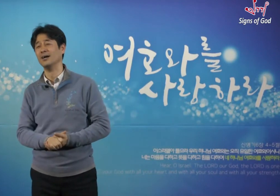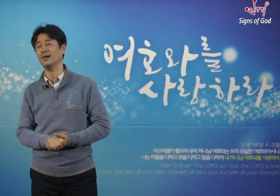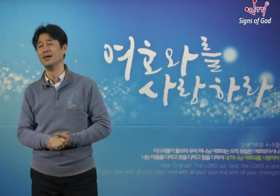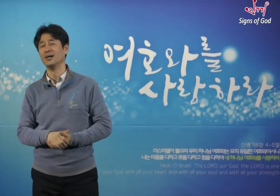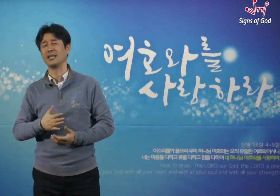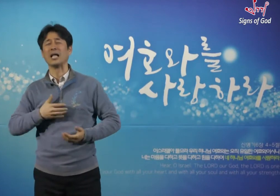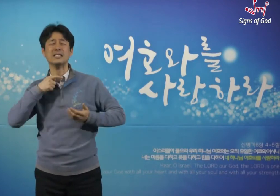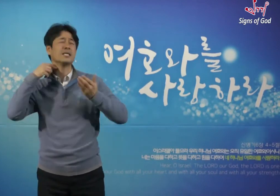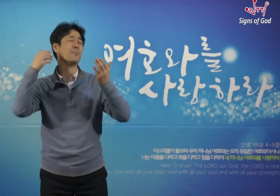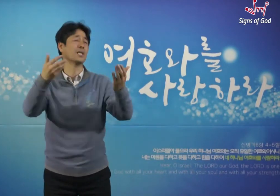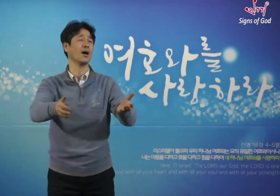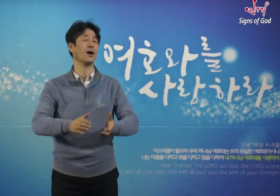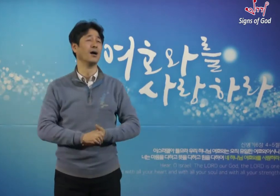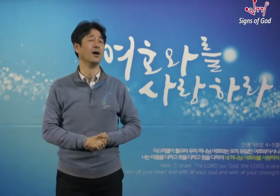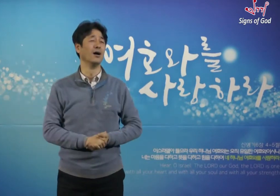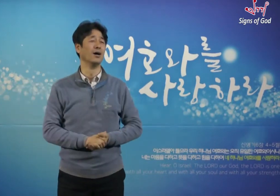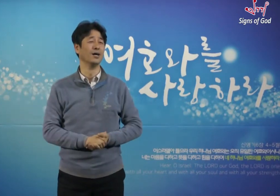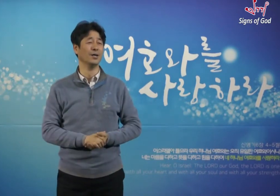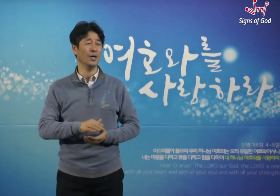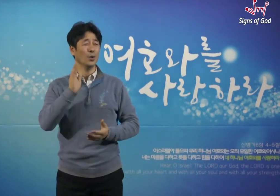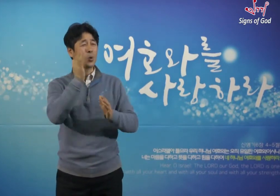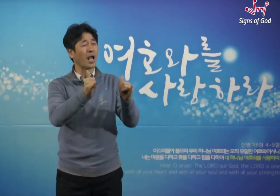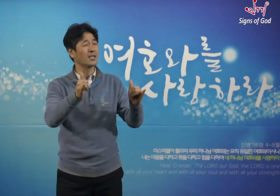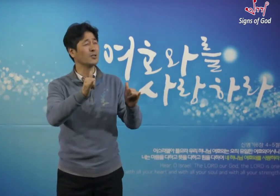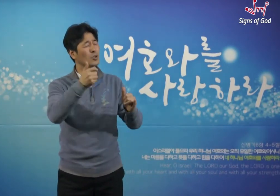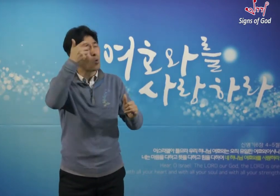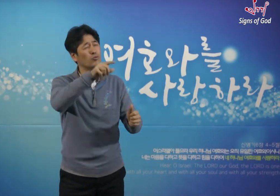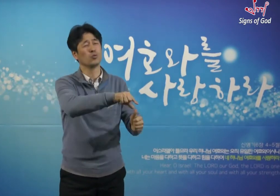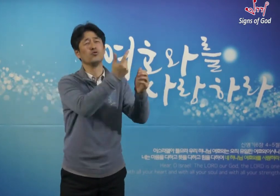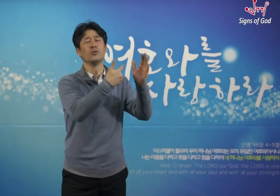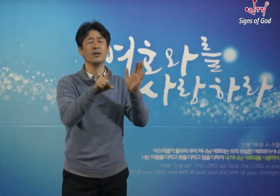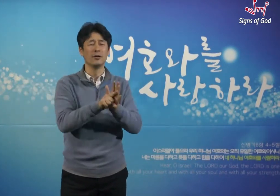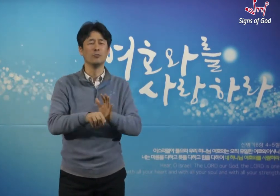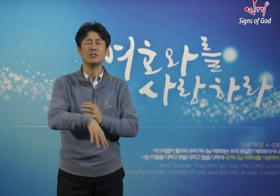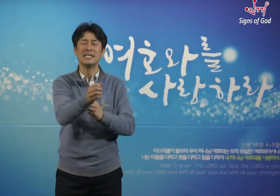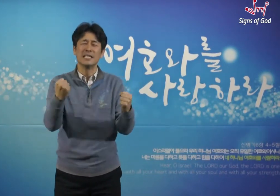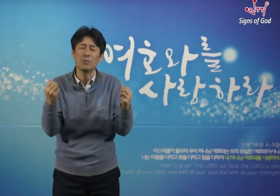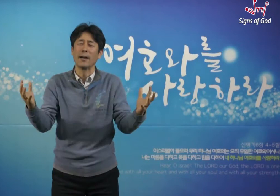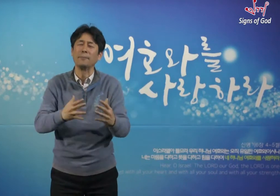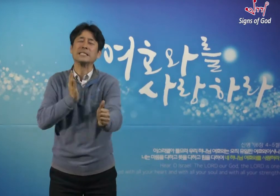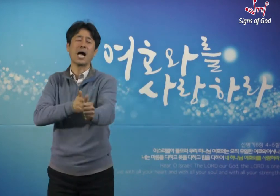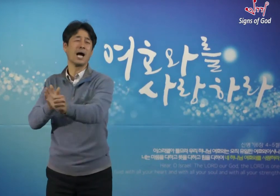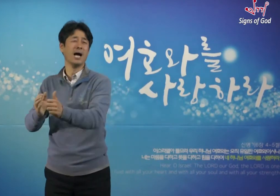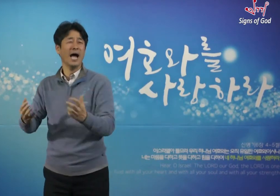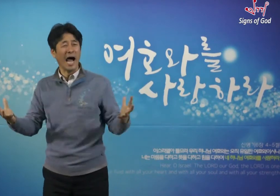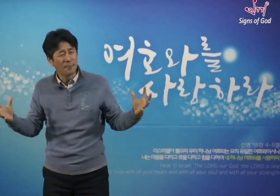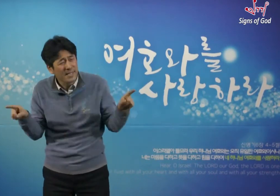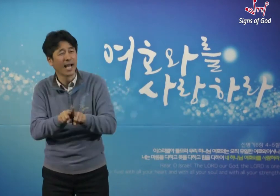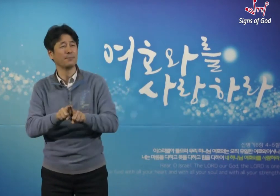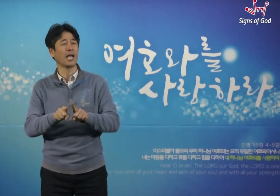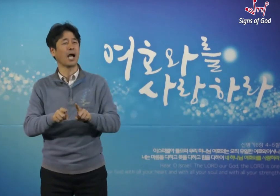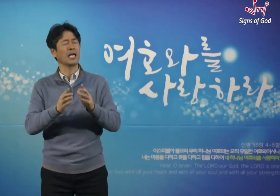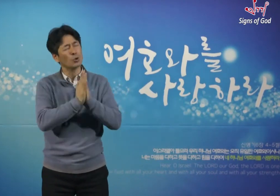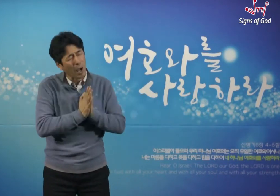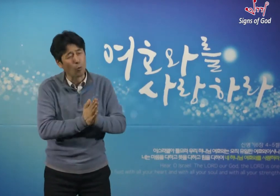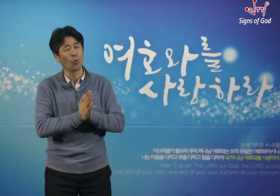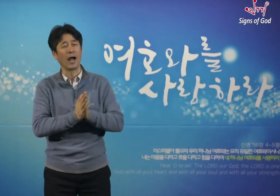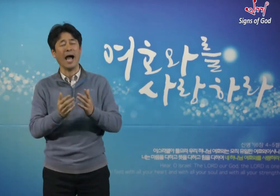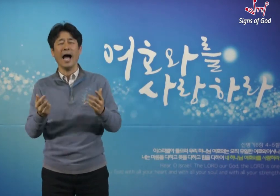아닙니다. 나는 지금 봉사하고 있습니다. 동아의 영혼을 위해서 우리 하나님의 힘을 모두 합해야 됩니다.